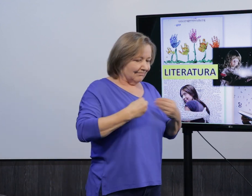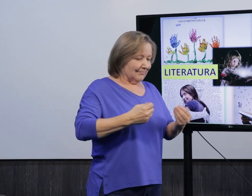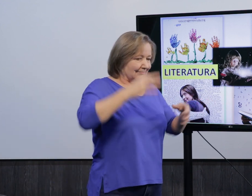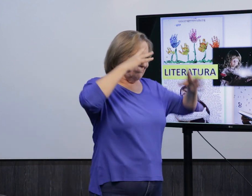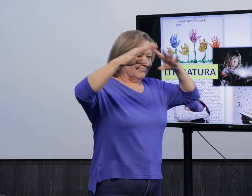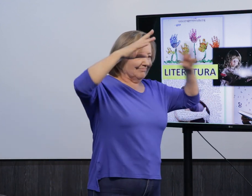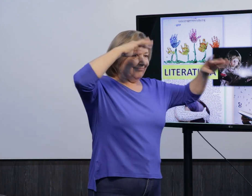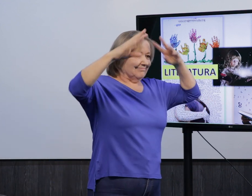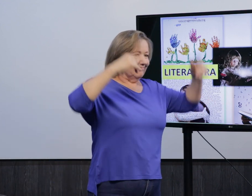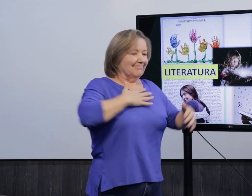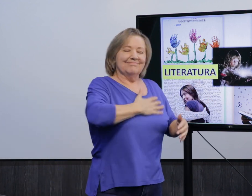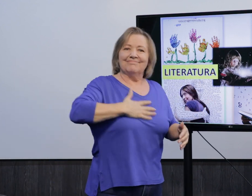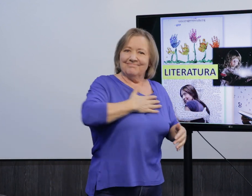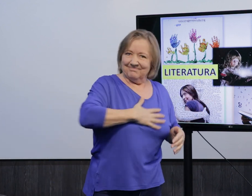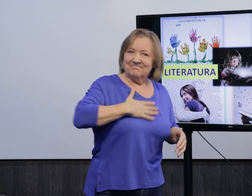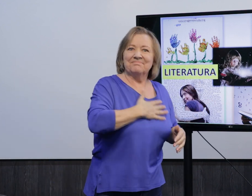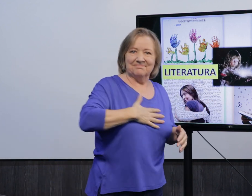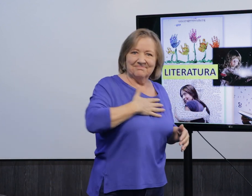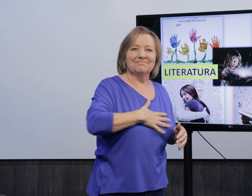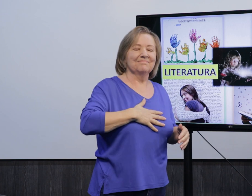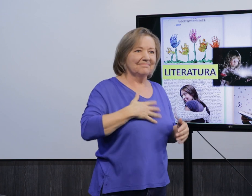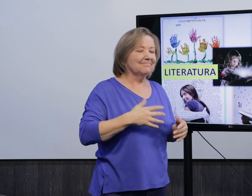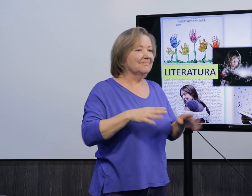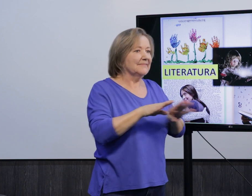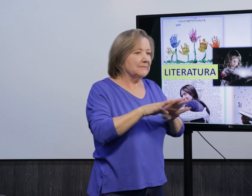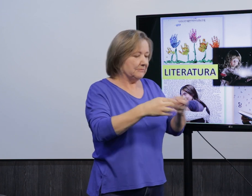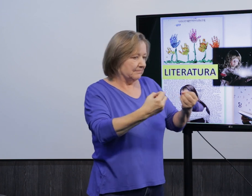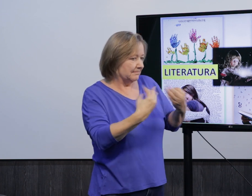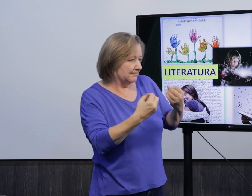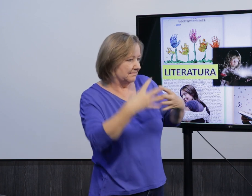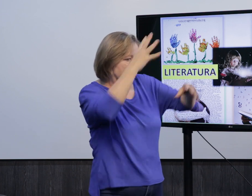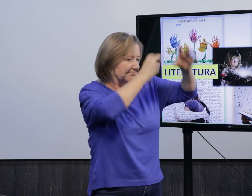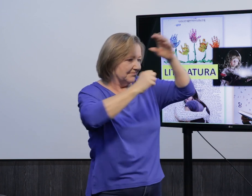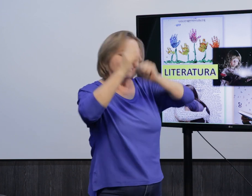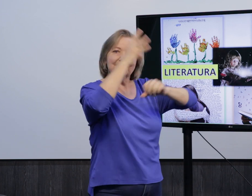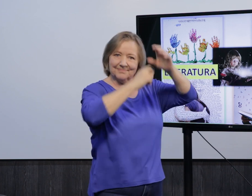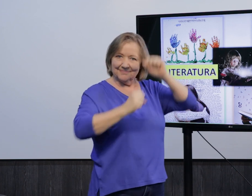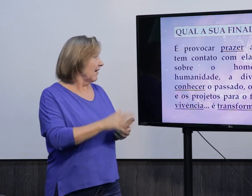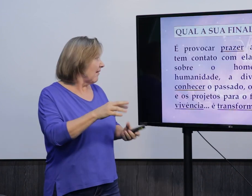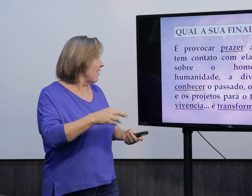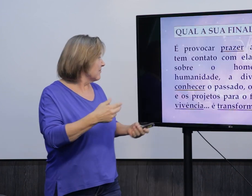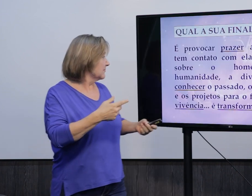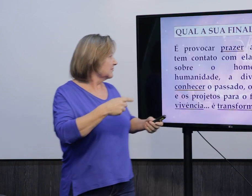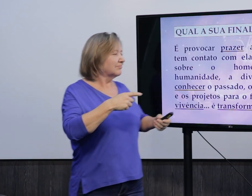então a leitura ela abriu a minha mente ela me ensinou me fez imaginar muitas coisas